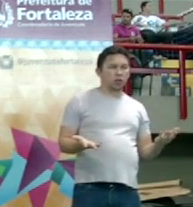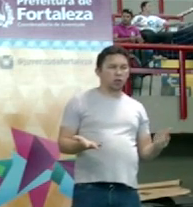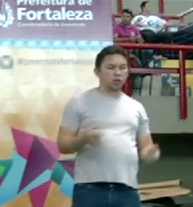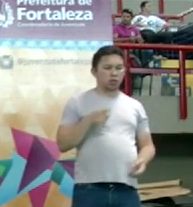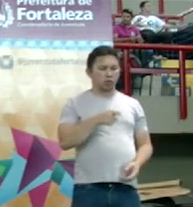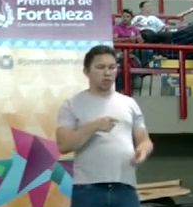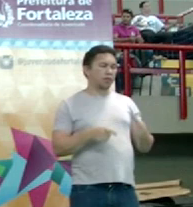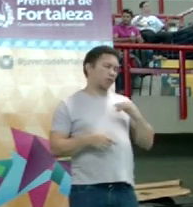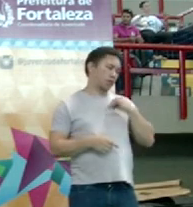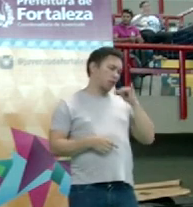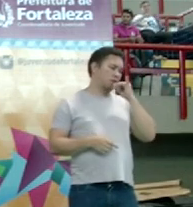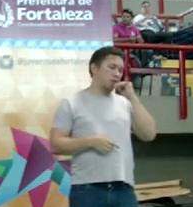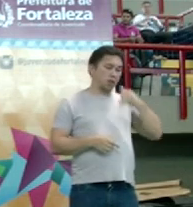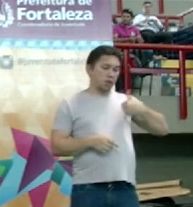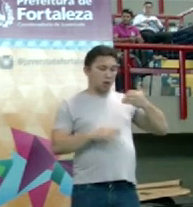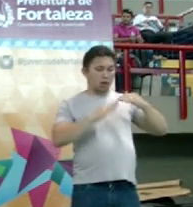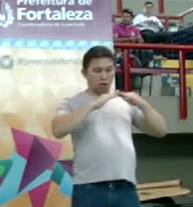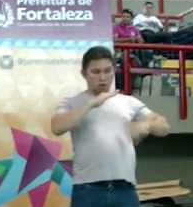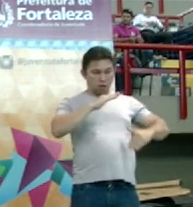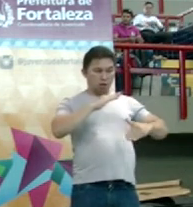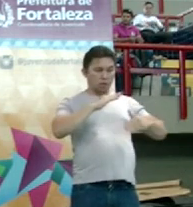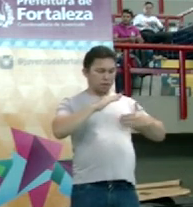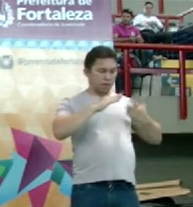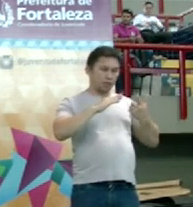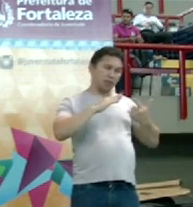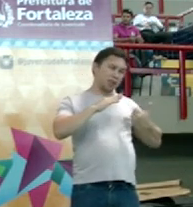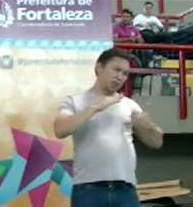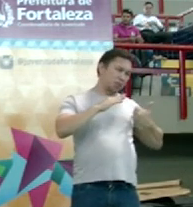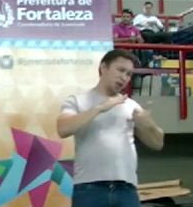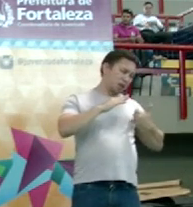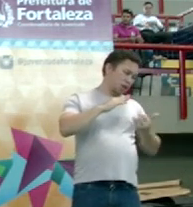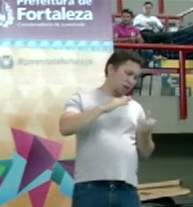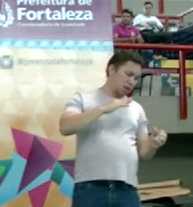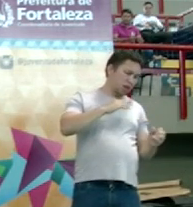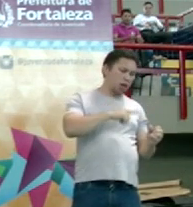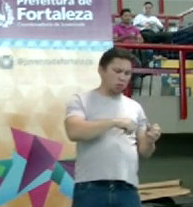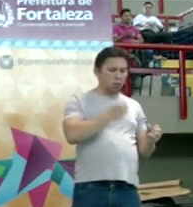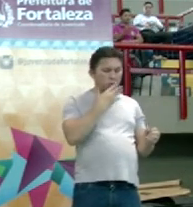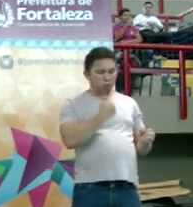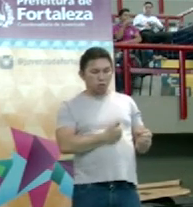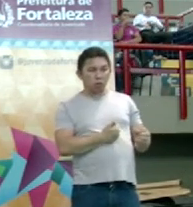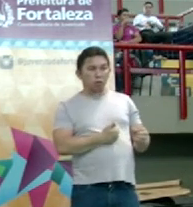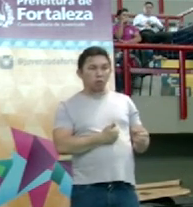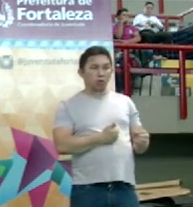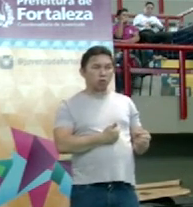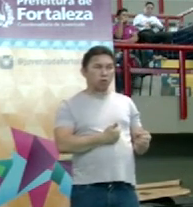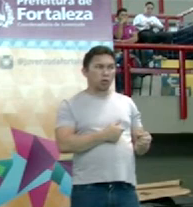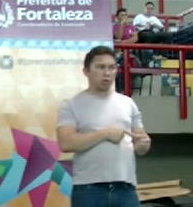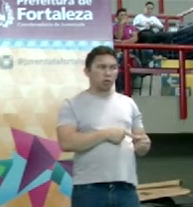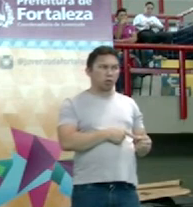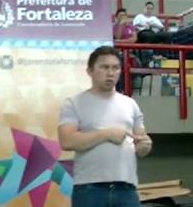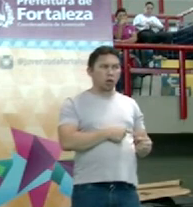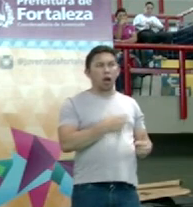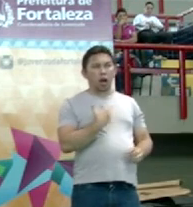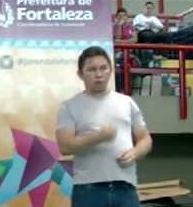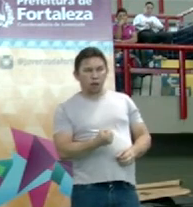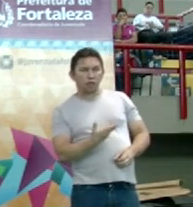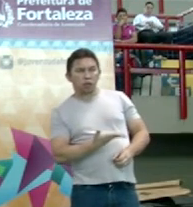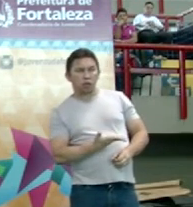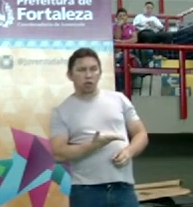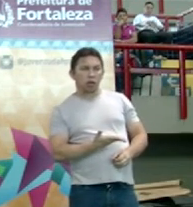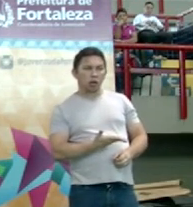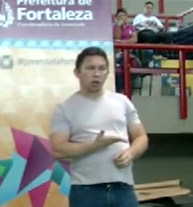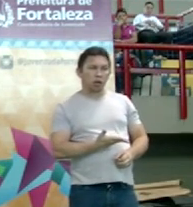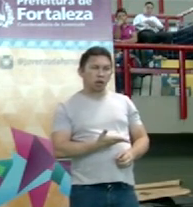de reduzir a maioridade penal no Brasil para 16 anos é louvável. Aí o corretor sabe que você é a favor.